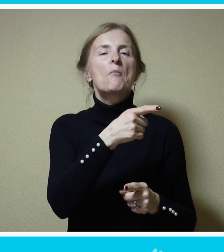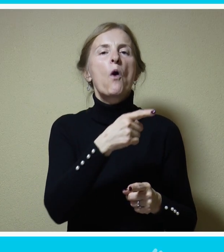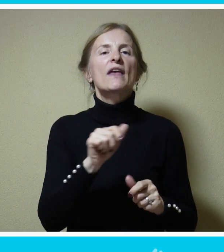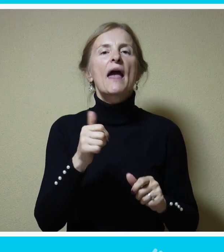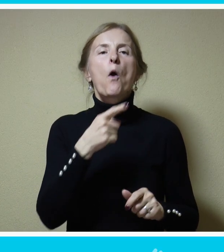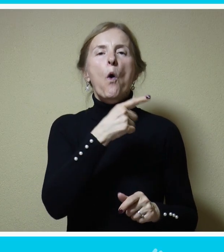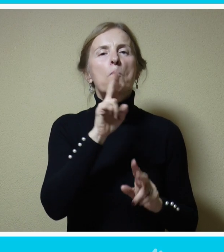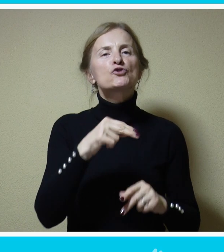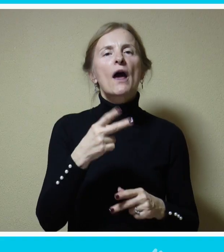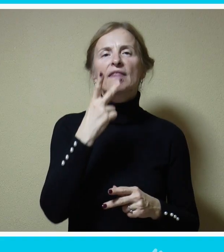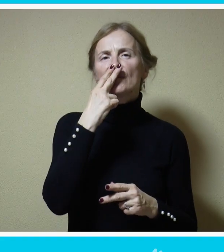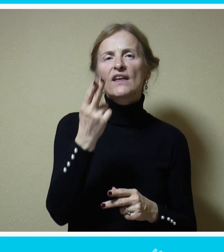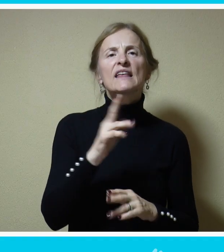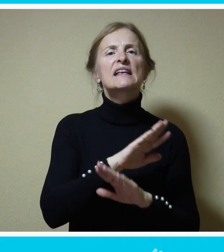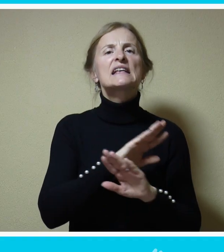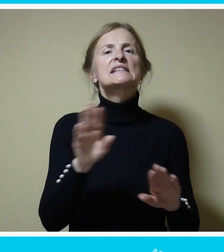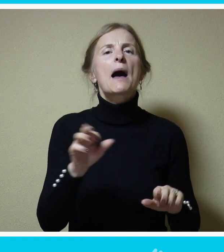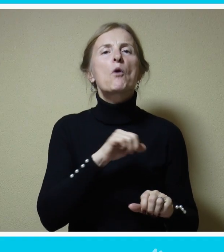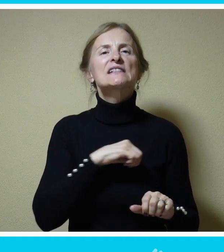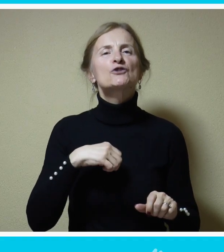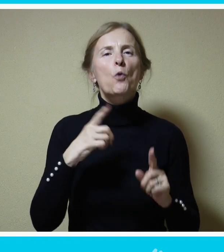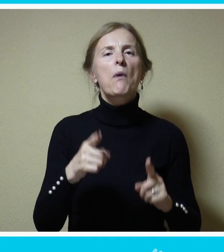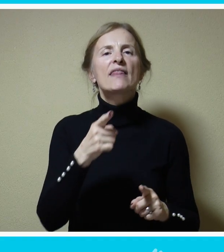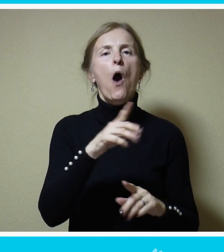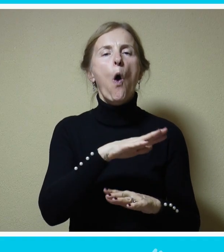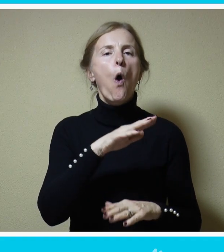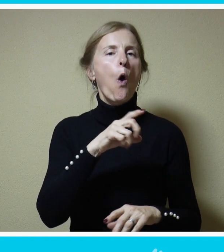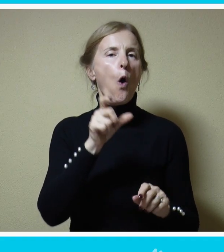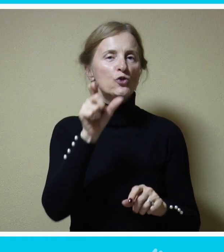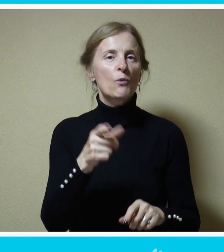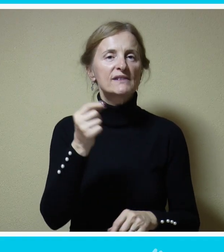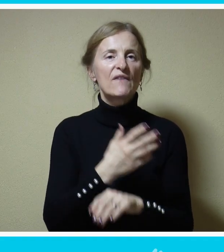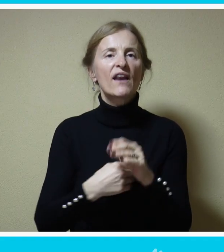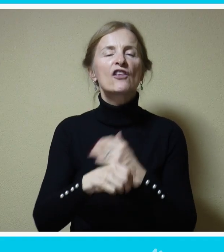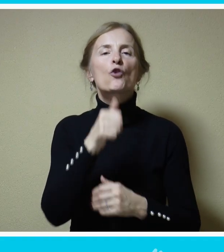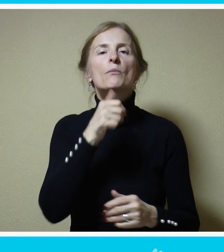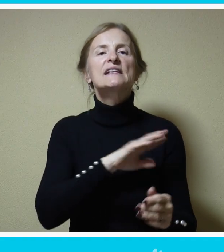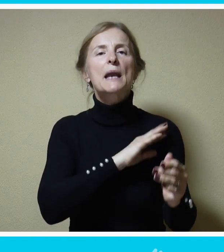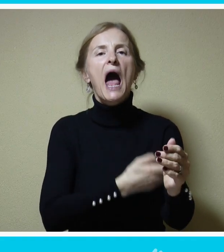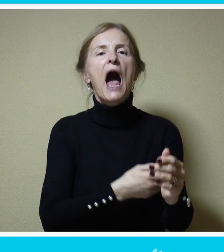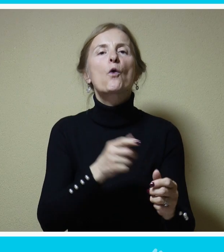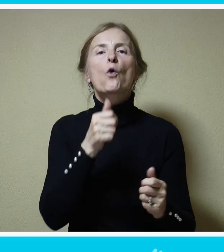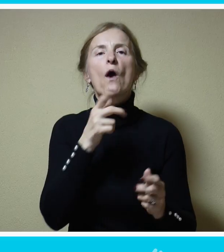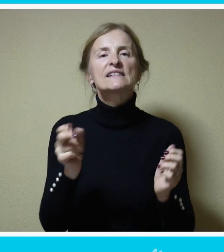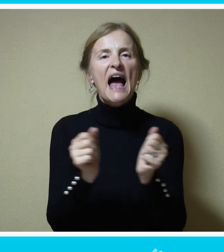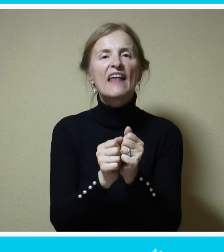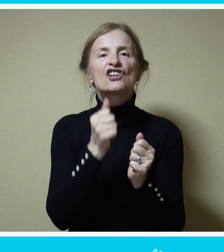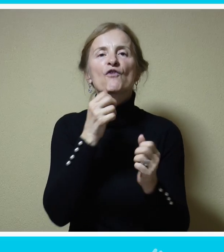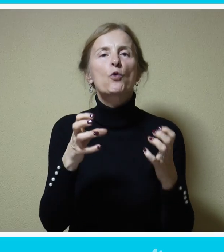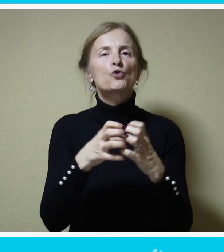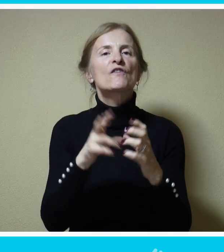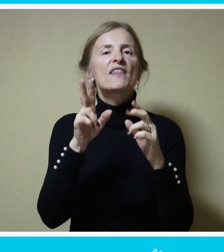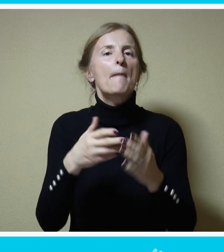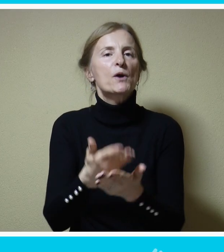da precizno sagleda značaj samozastupanja osoba sa invaliditetom i snagu koju zajedništvo i